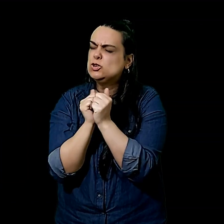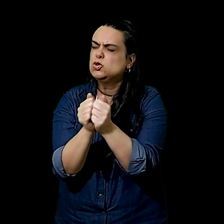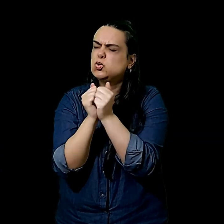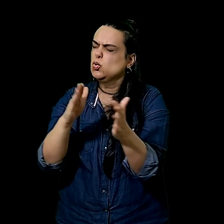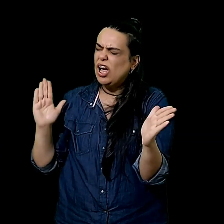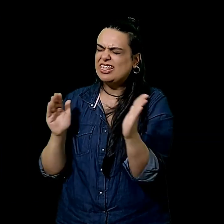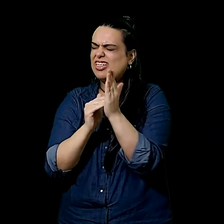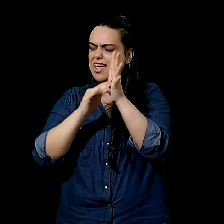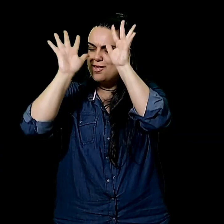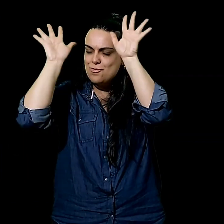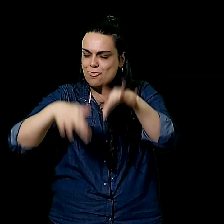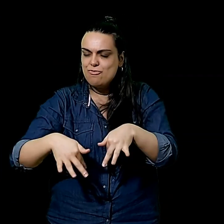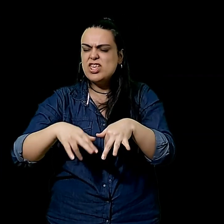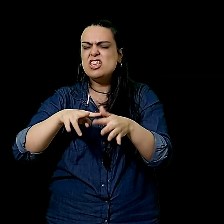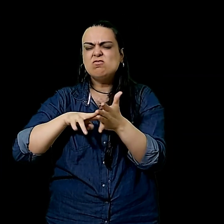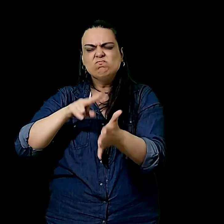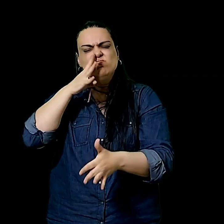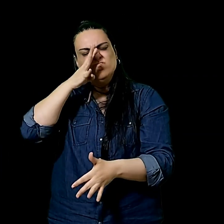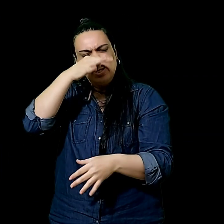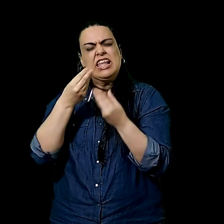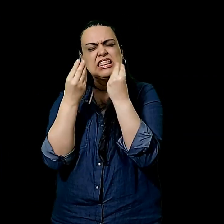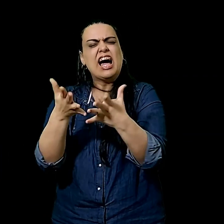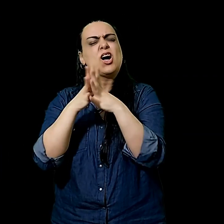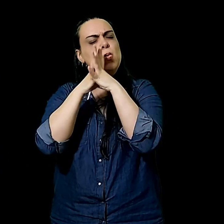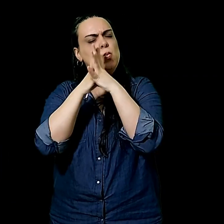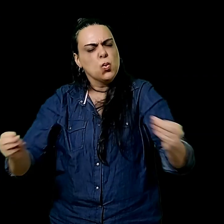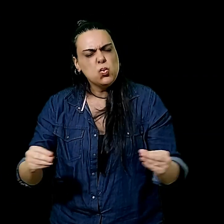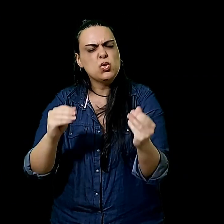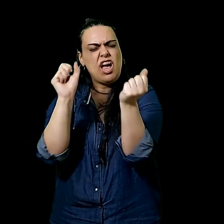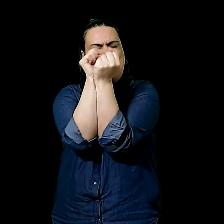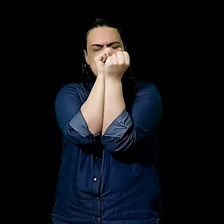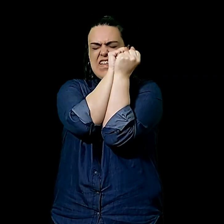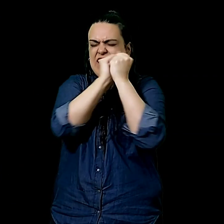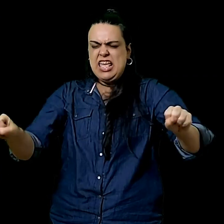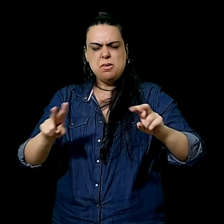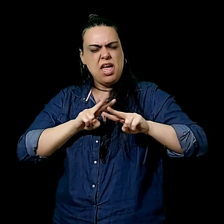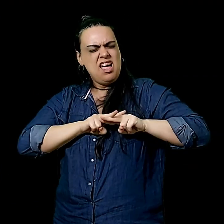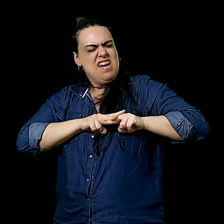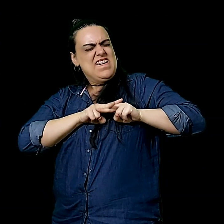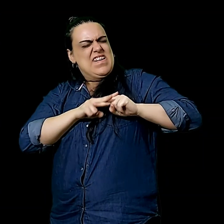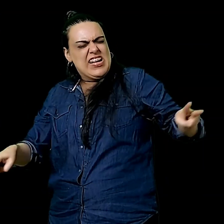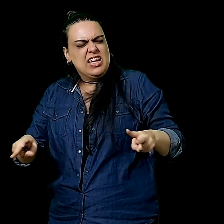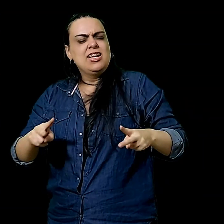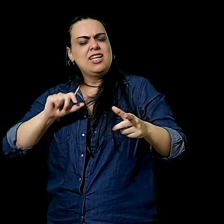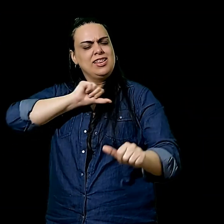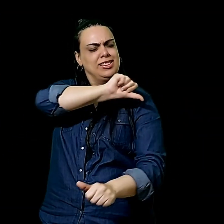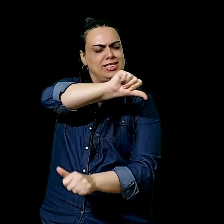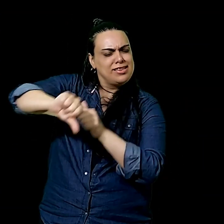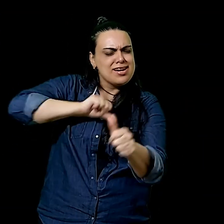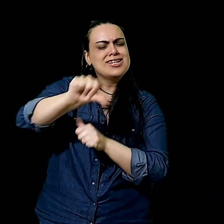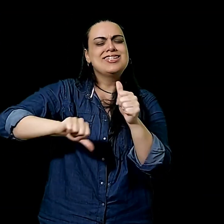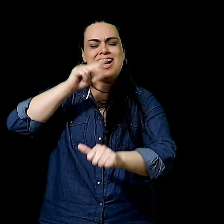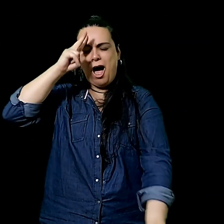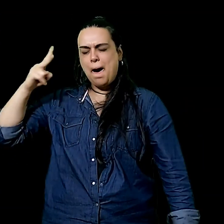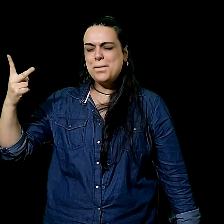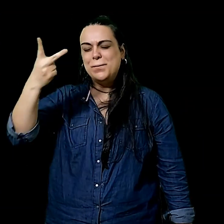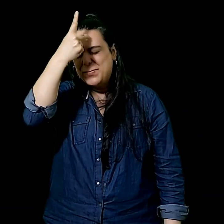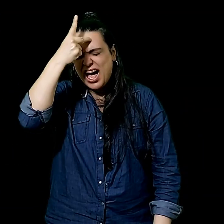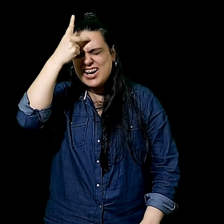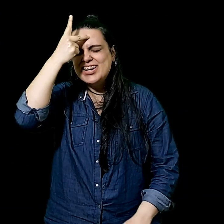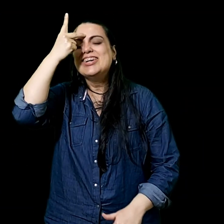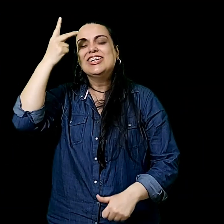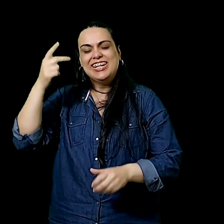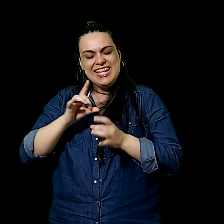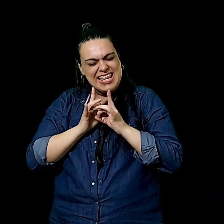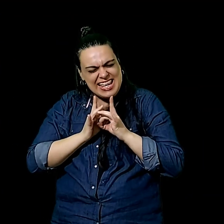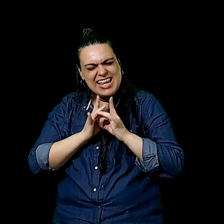seguirem conosco até o final dela, que haja cura, que haja libertação, que haja transformação, que pessoas ao vierem procurar aquilo que